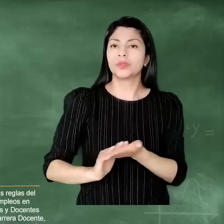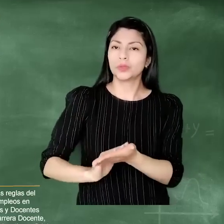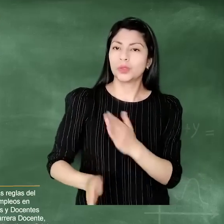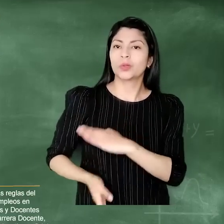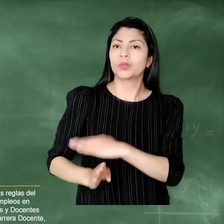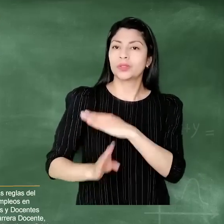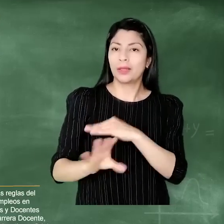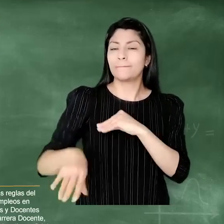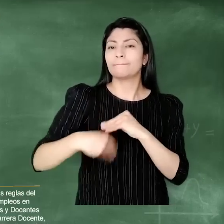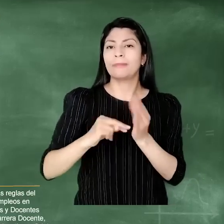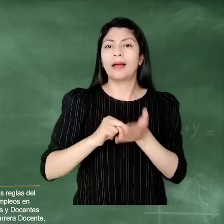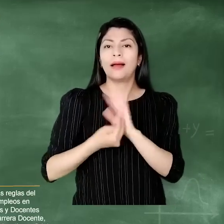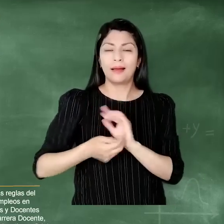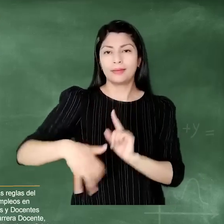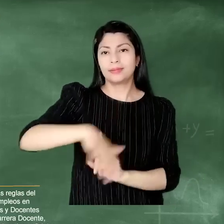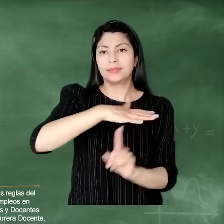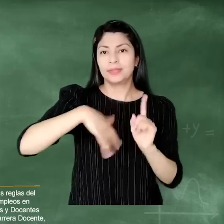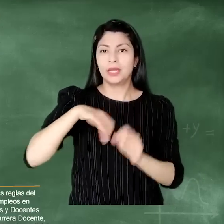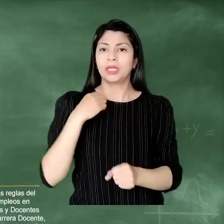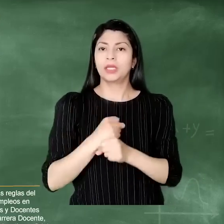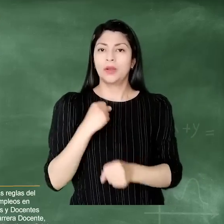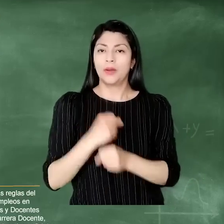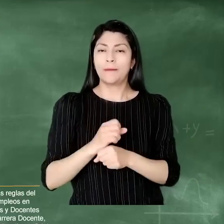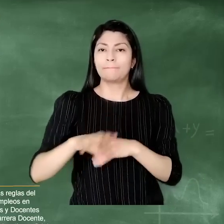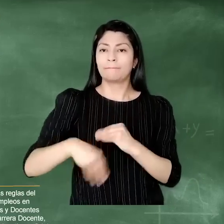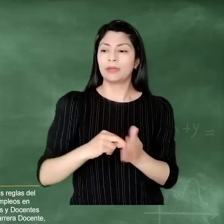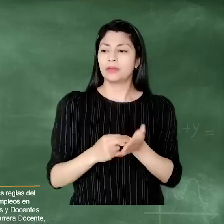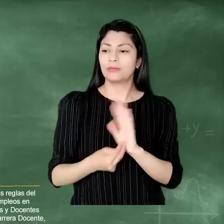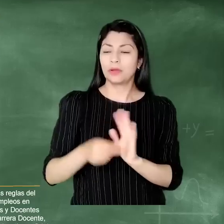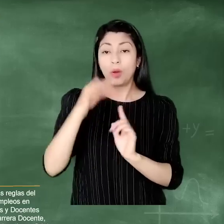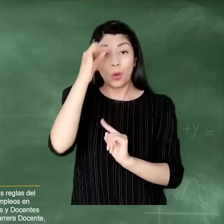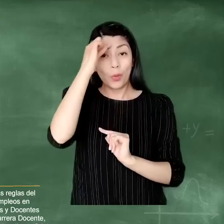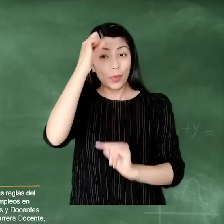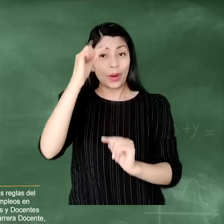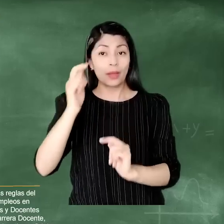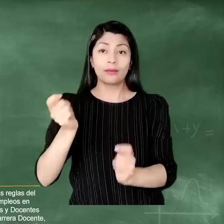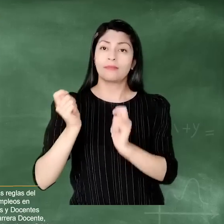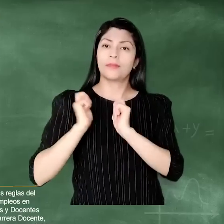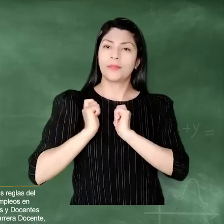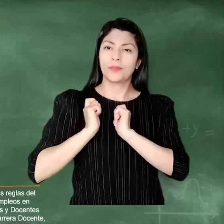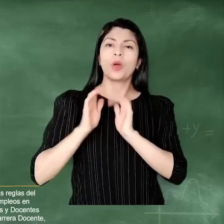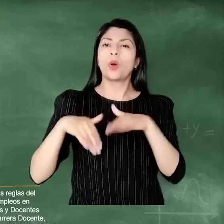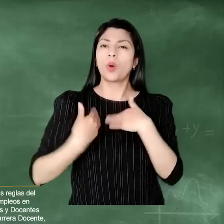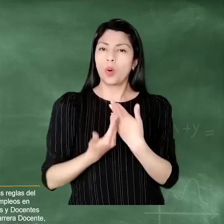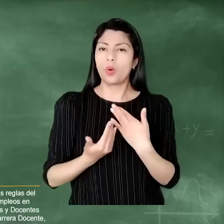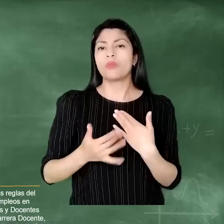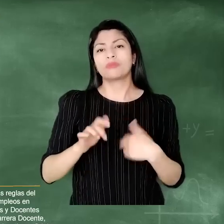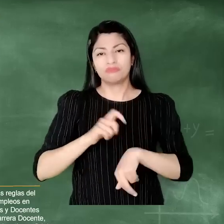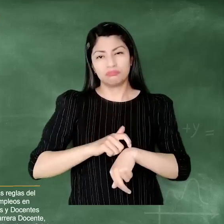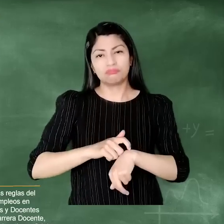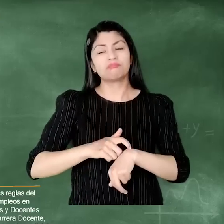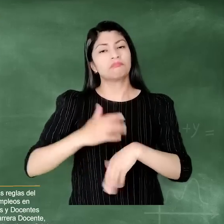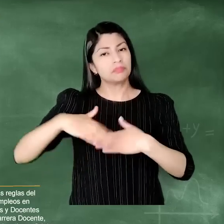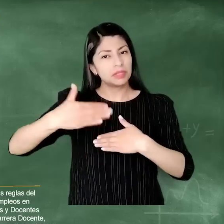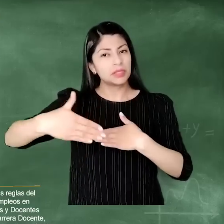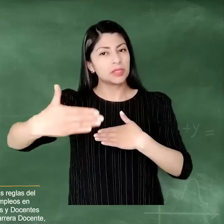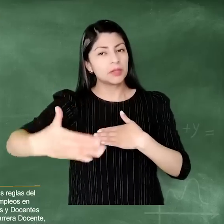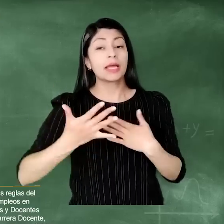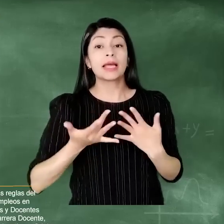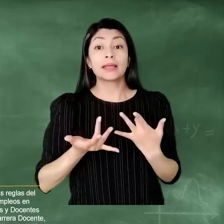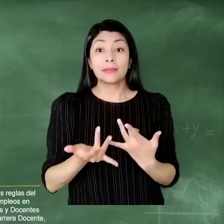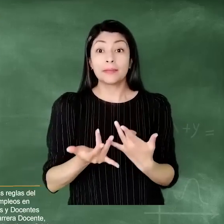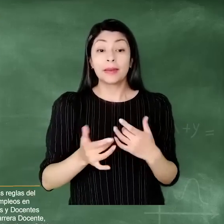sin solución de continuidad sus condiciones laborales. Su cargo de origen solo podrá ser provisto de